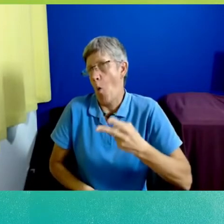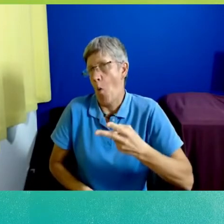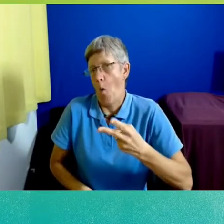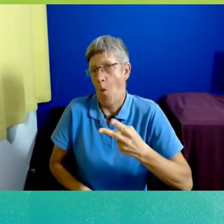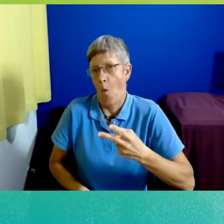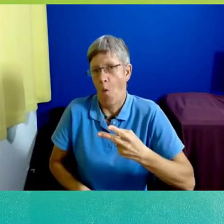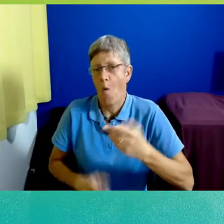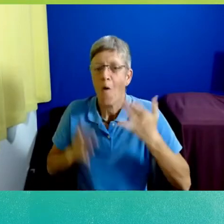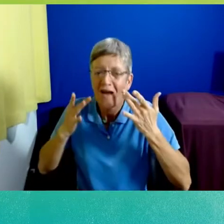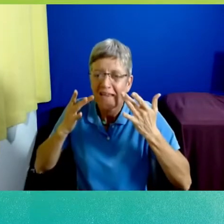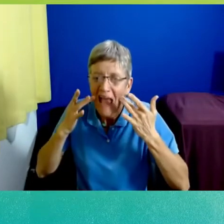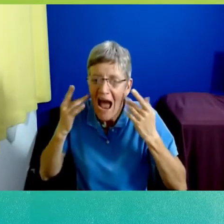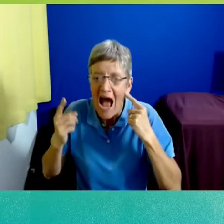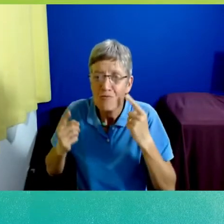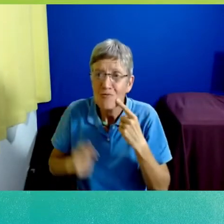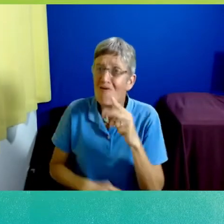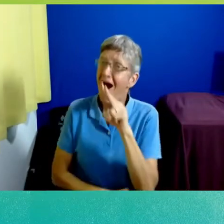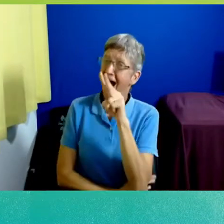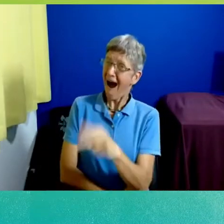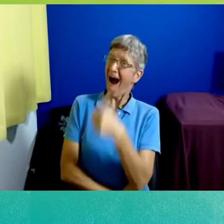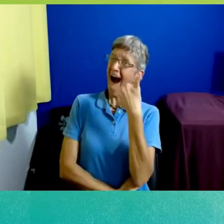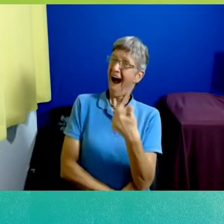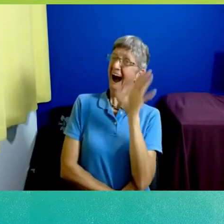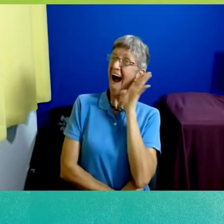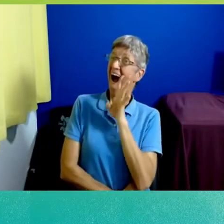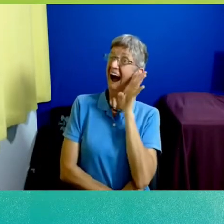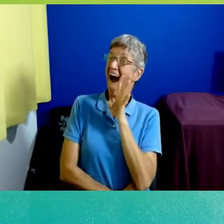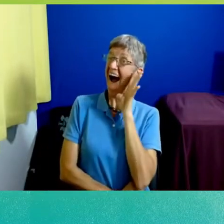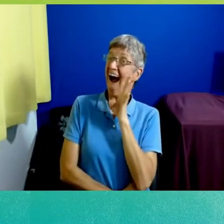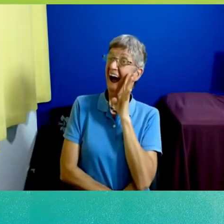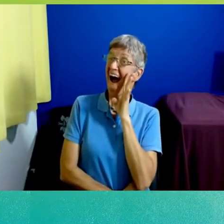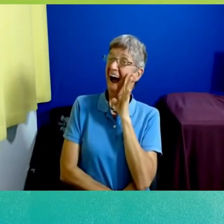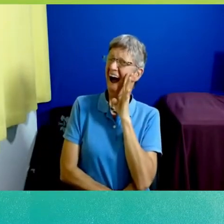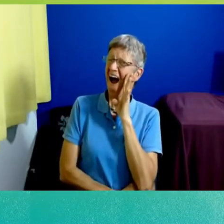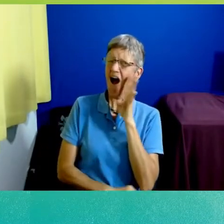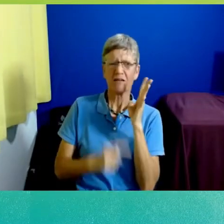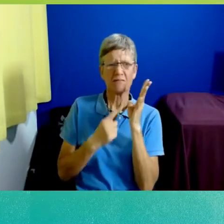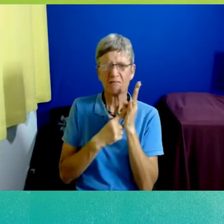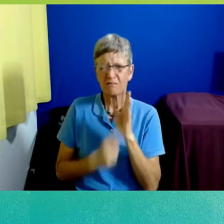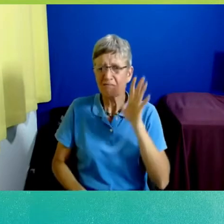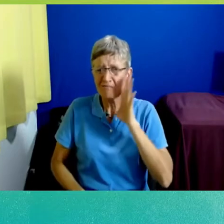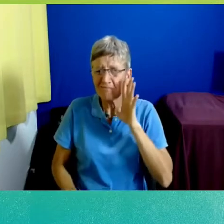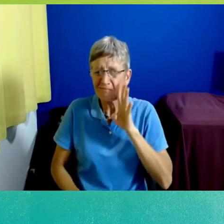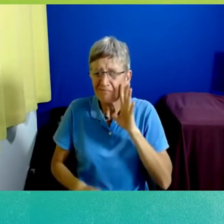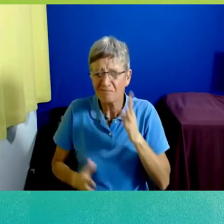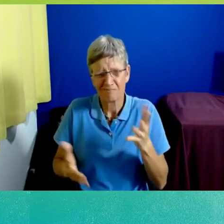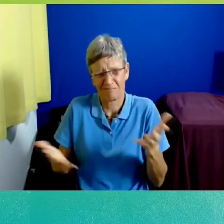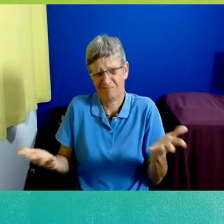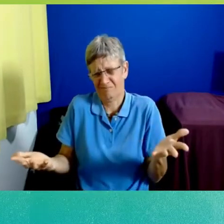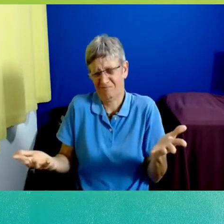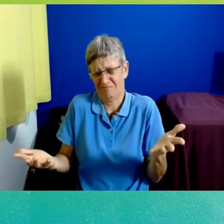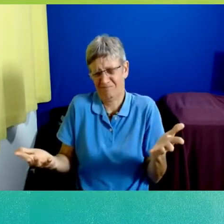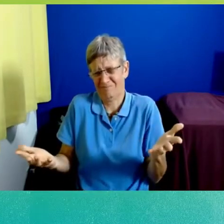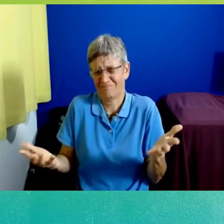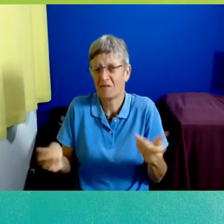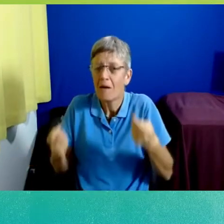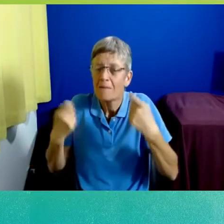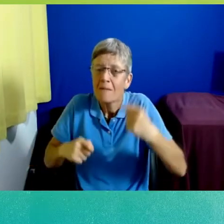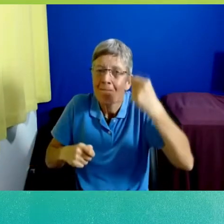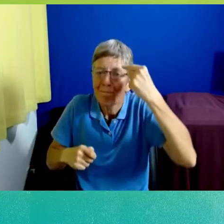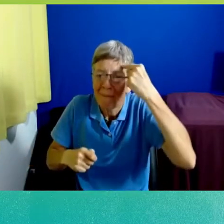que o poema ou o teatro, o surdo vai ver e vai achar legal?